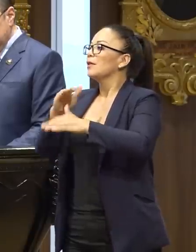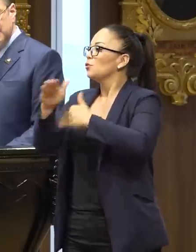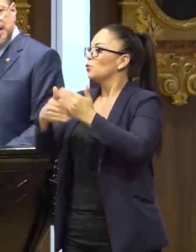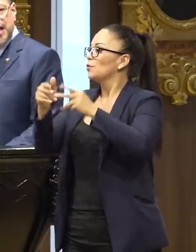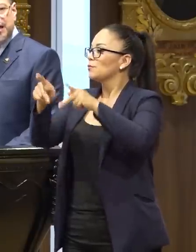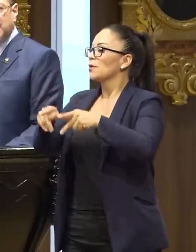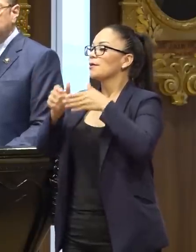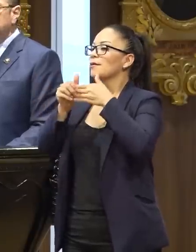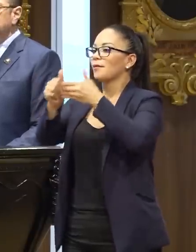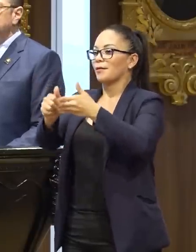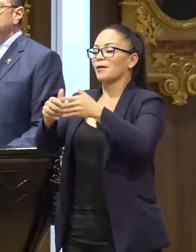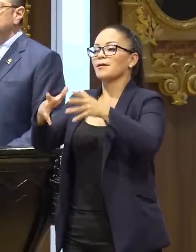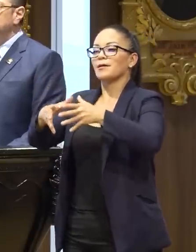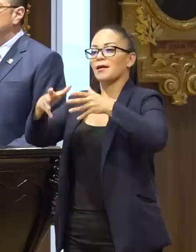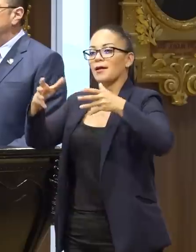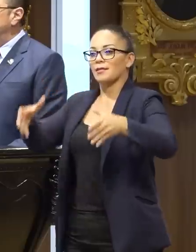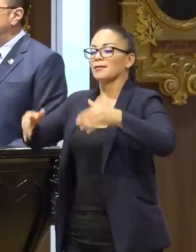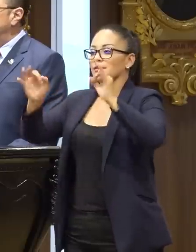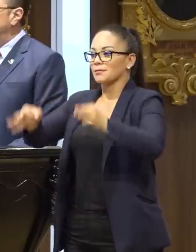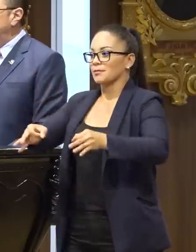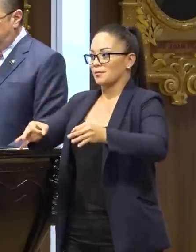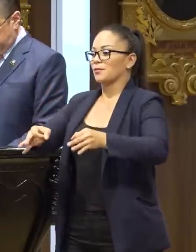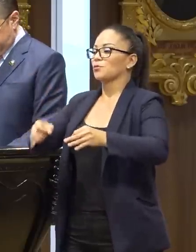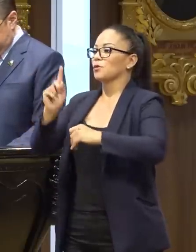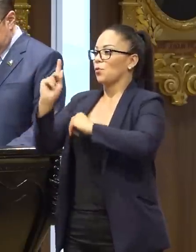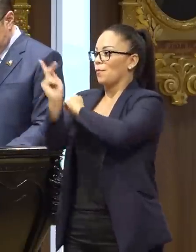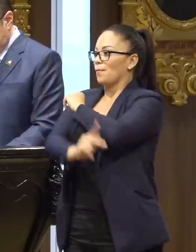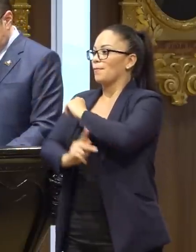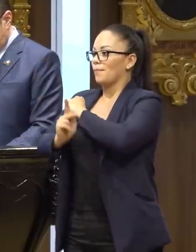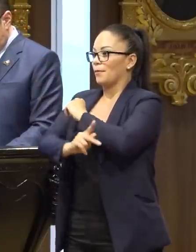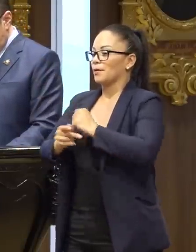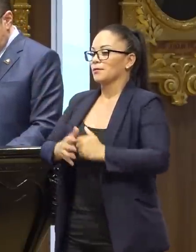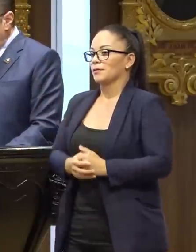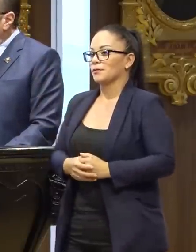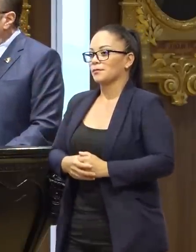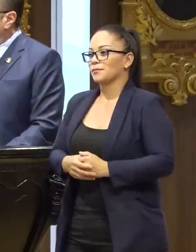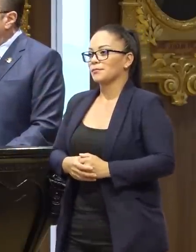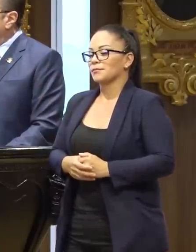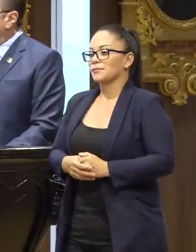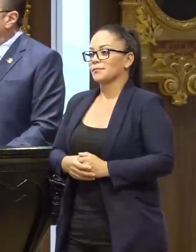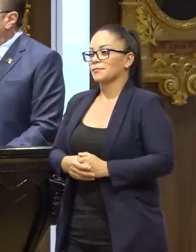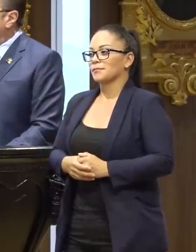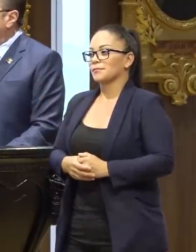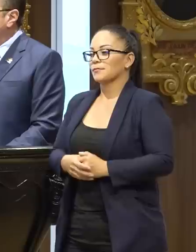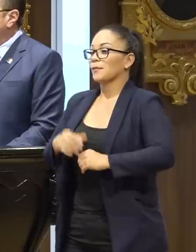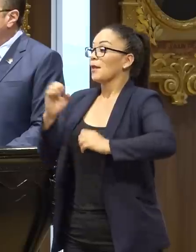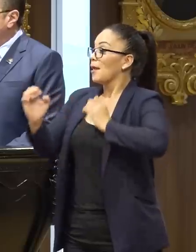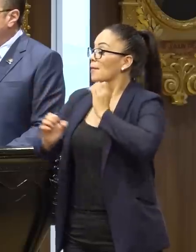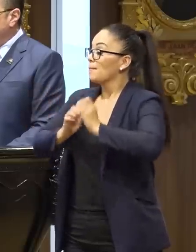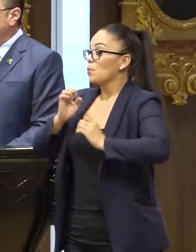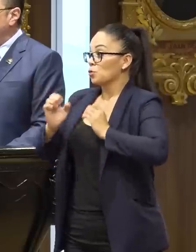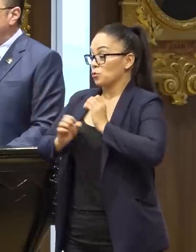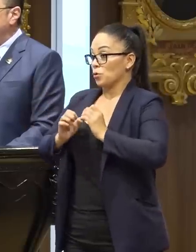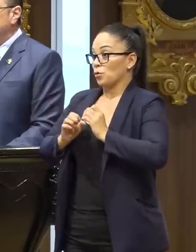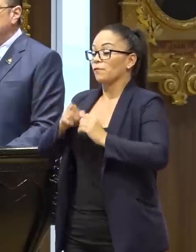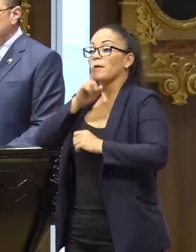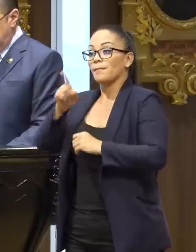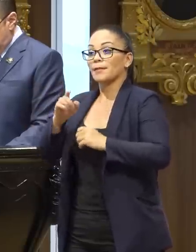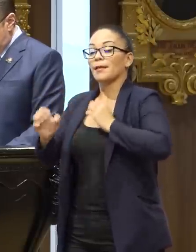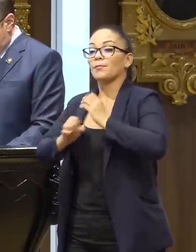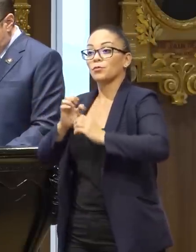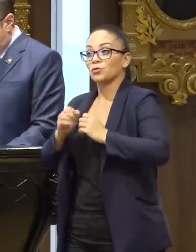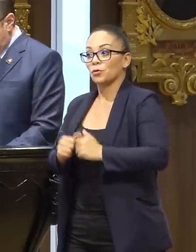lideran las grandes decisiones de un país. Esta emoción, porque es una